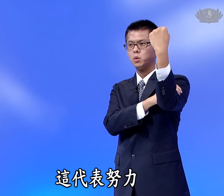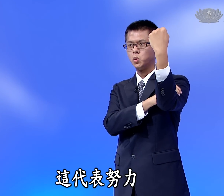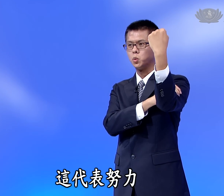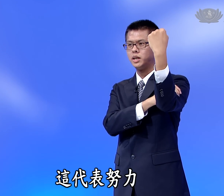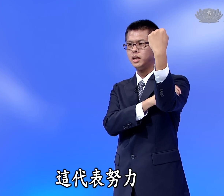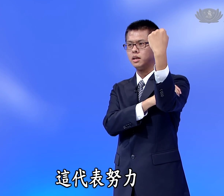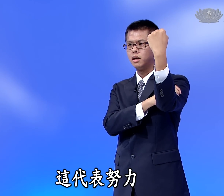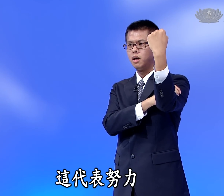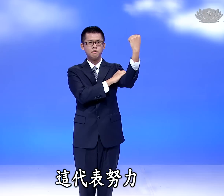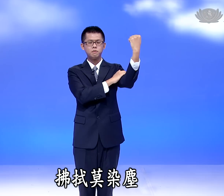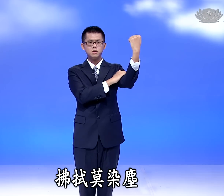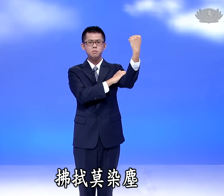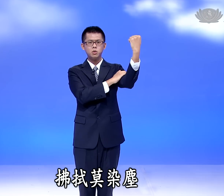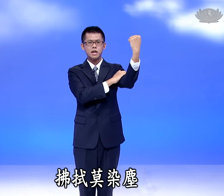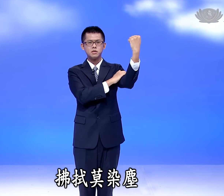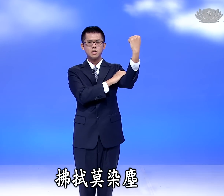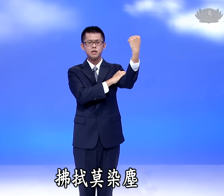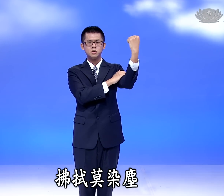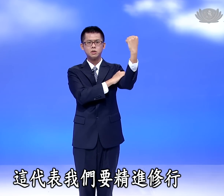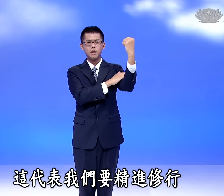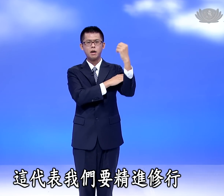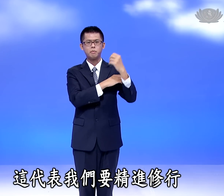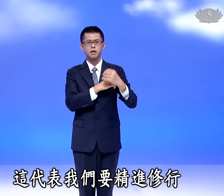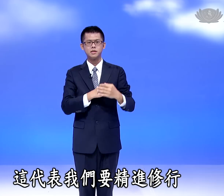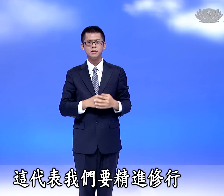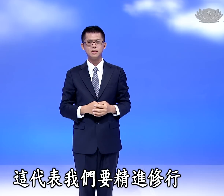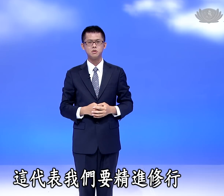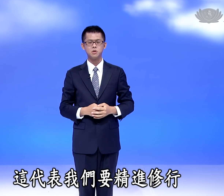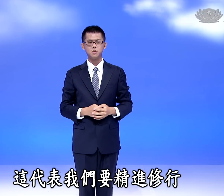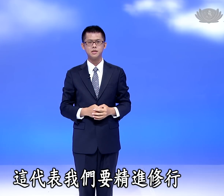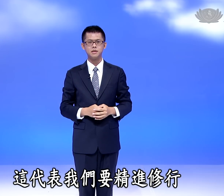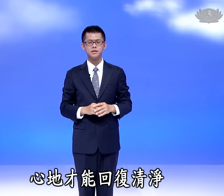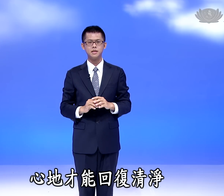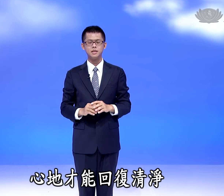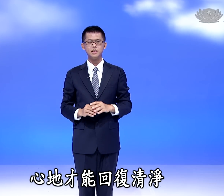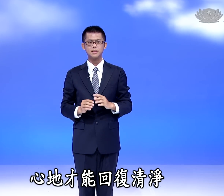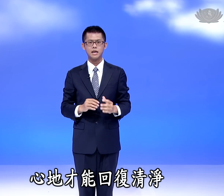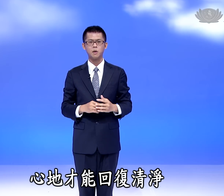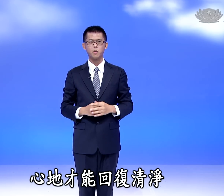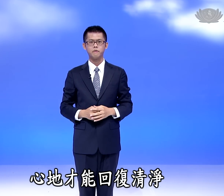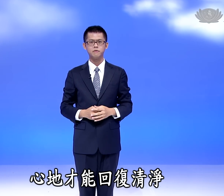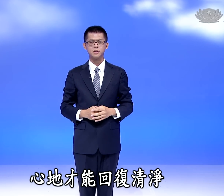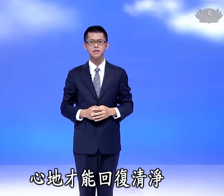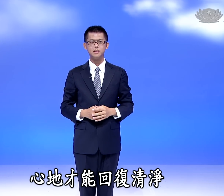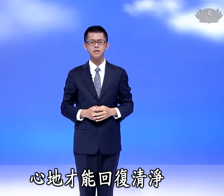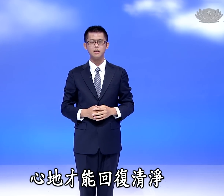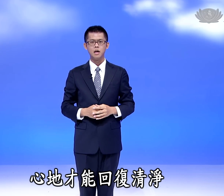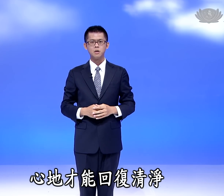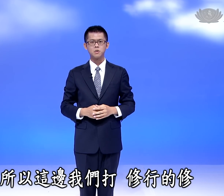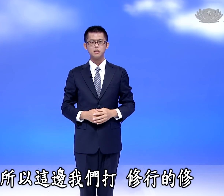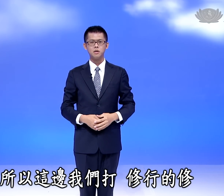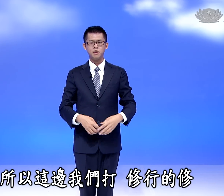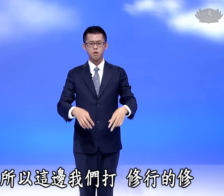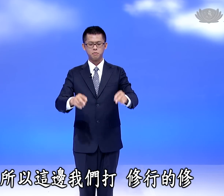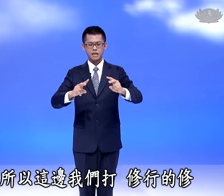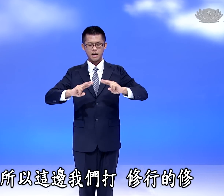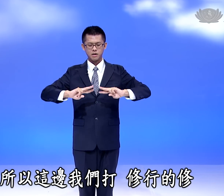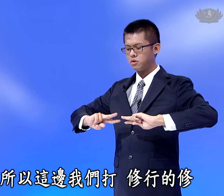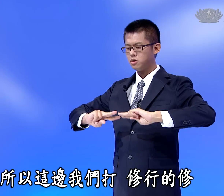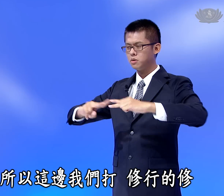努力。服饰莫染尘，就代表我们要精进修行，心地才能恢复清净。所以这边我们打修行